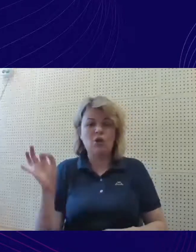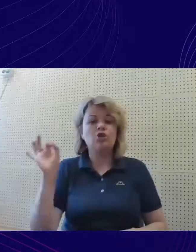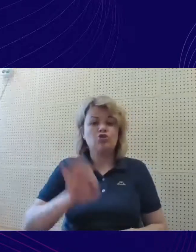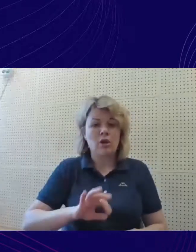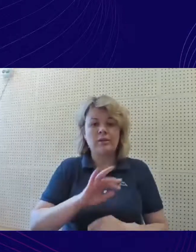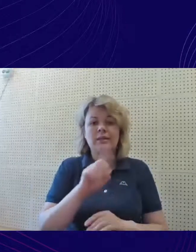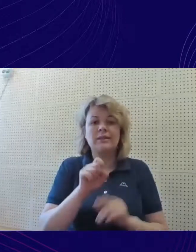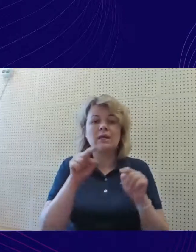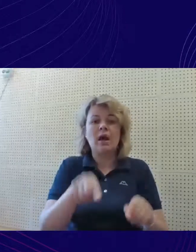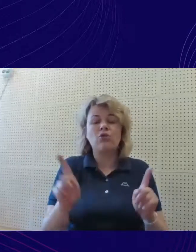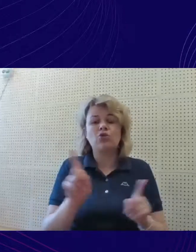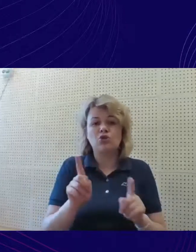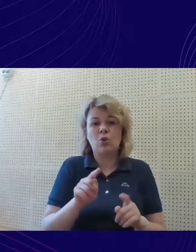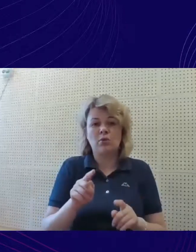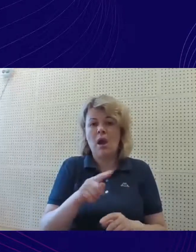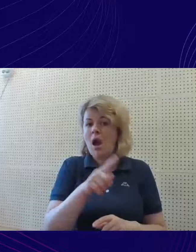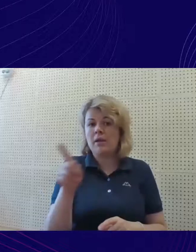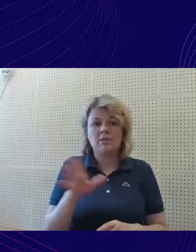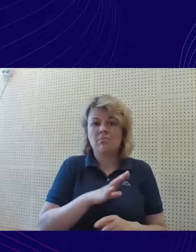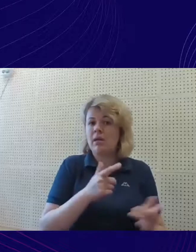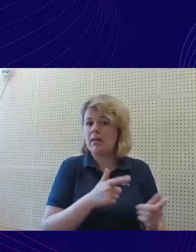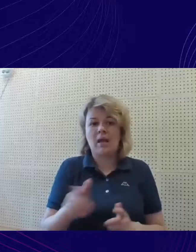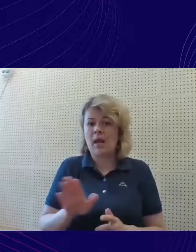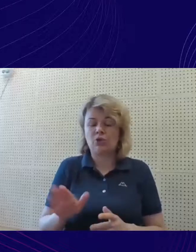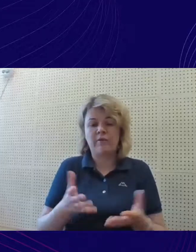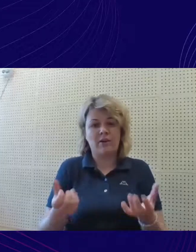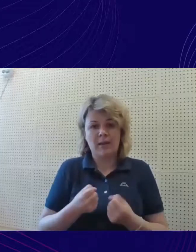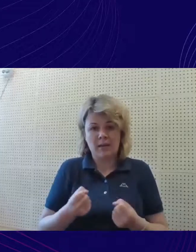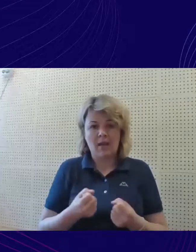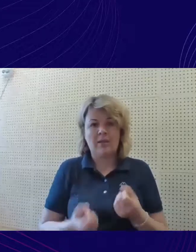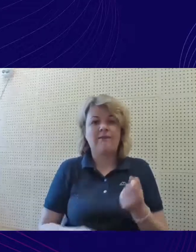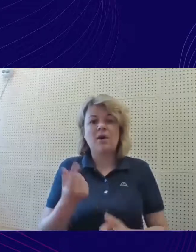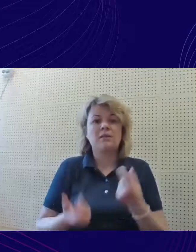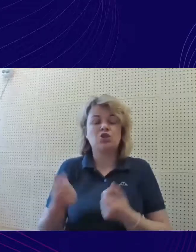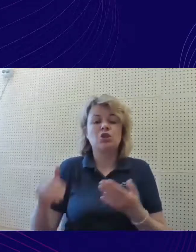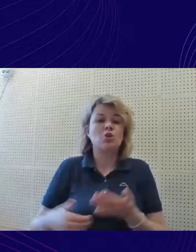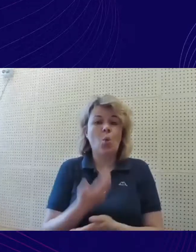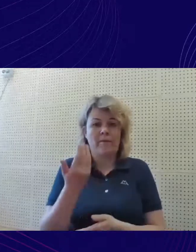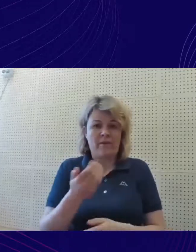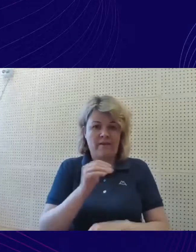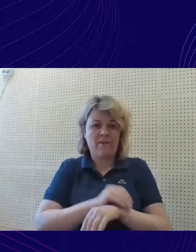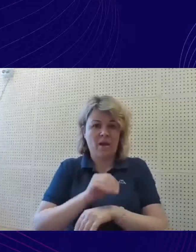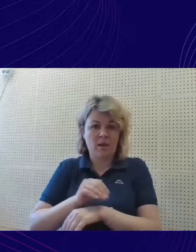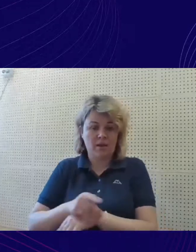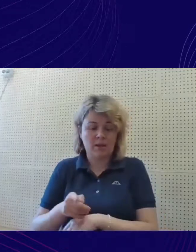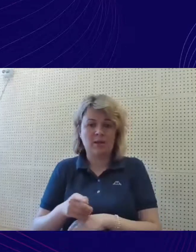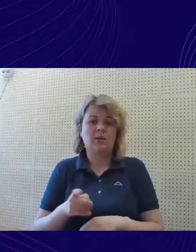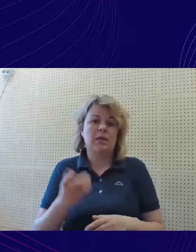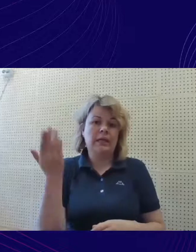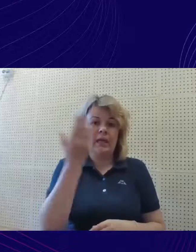из-за того, что они были не готовы принять возникшие новые факторы,